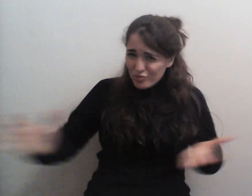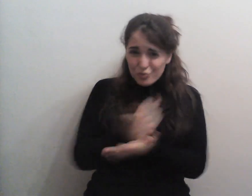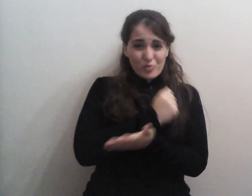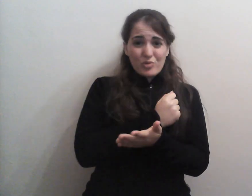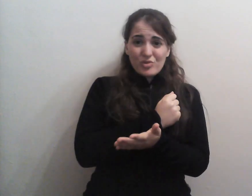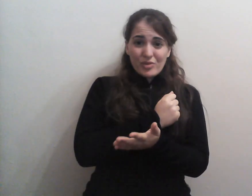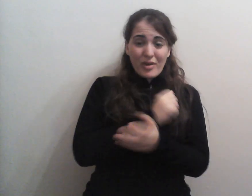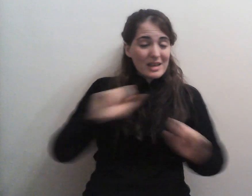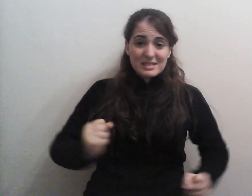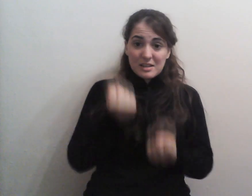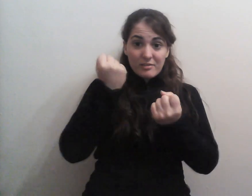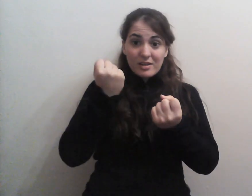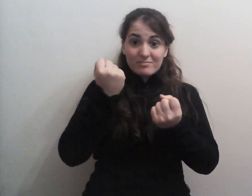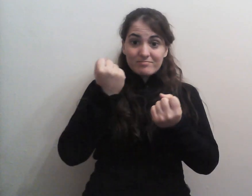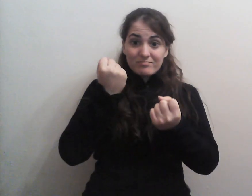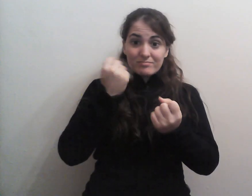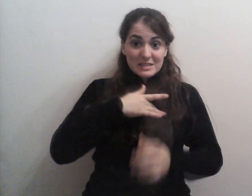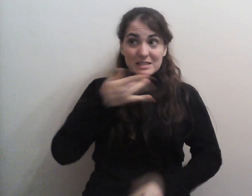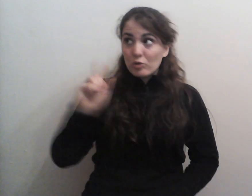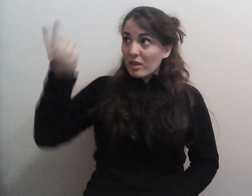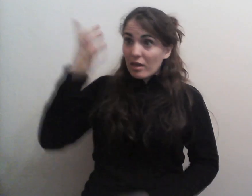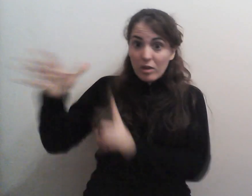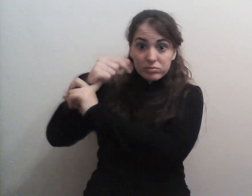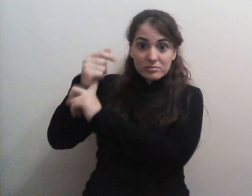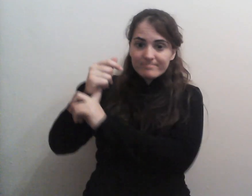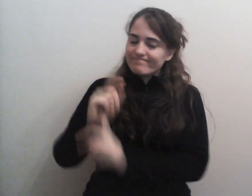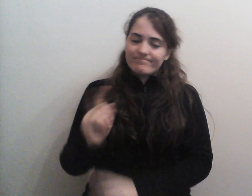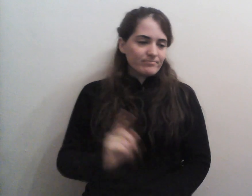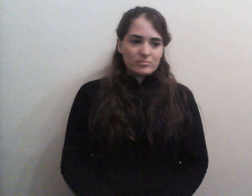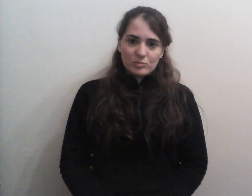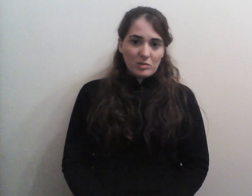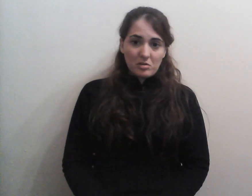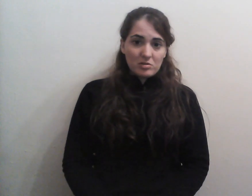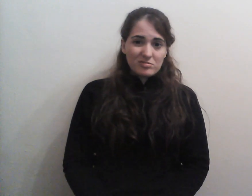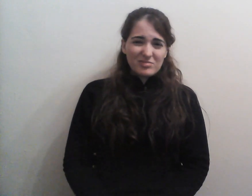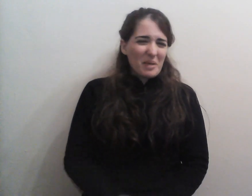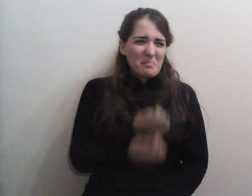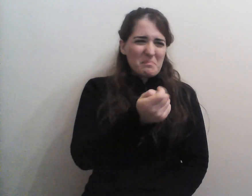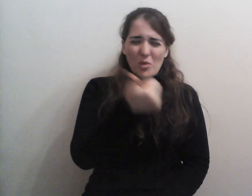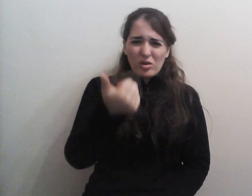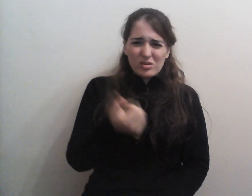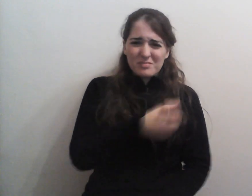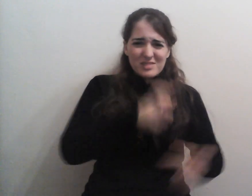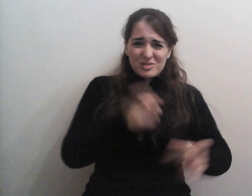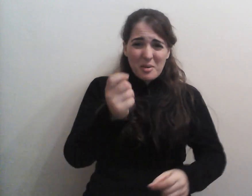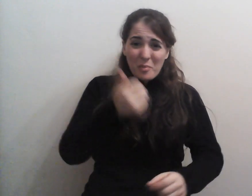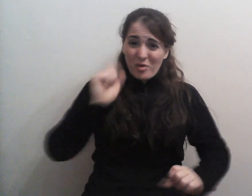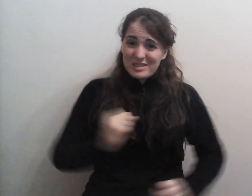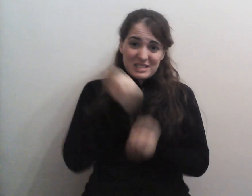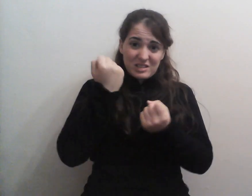ni la misericordia de Dios. De hecho, en cualquier generación son muy, muy pocos los que son salvos. ¿Os acordáis de los